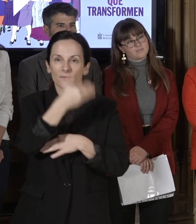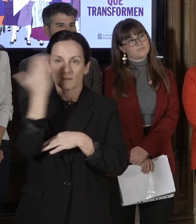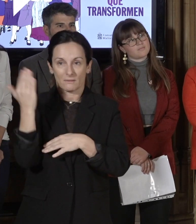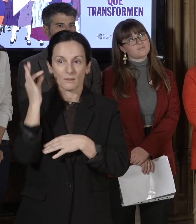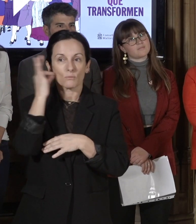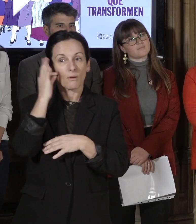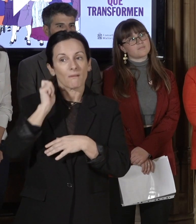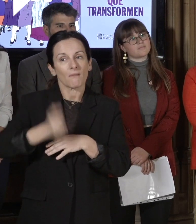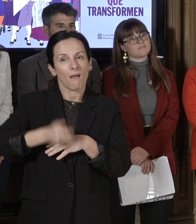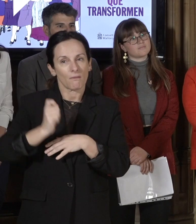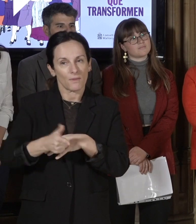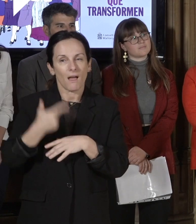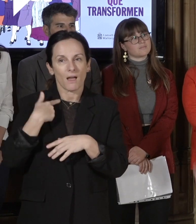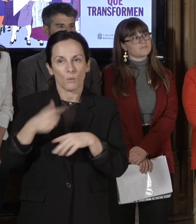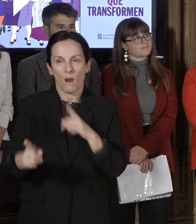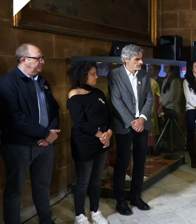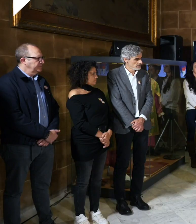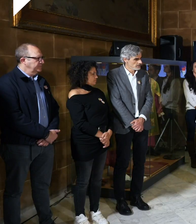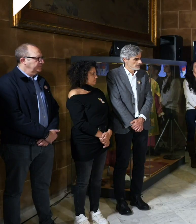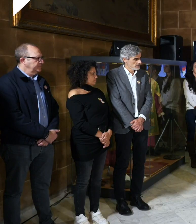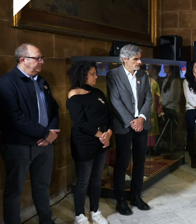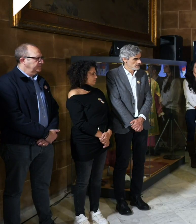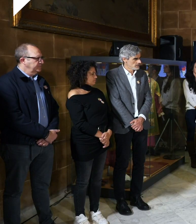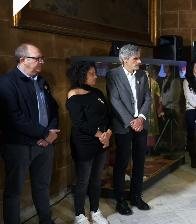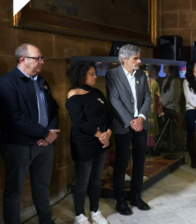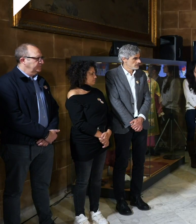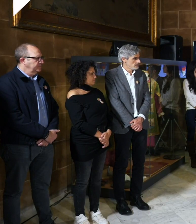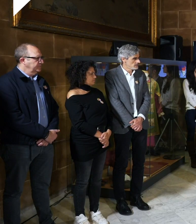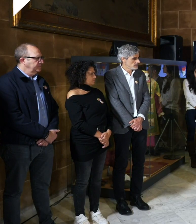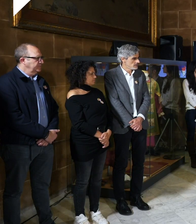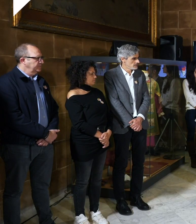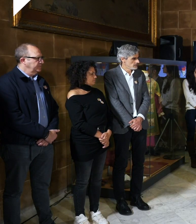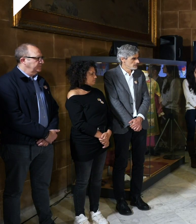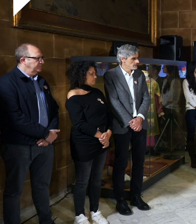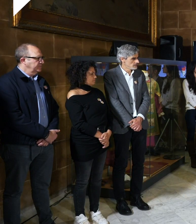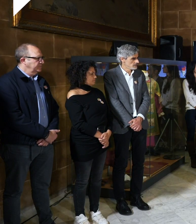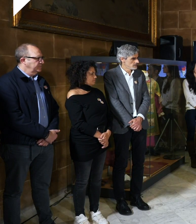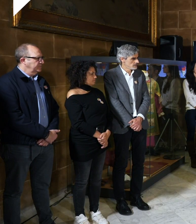sovint no s'han tingut en compte.